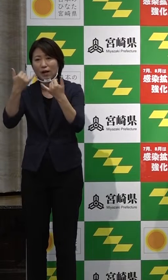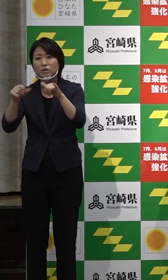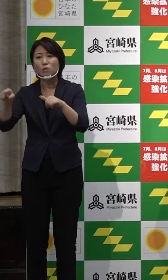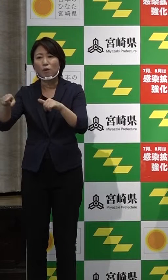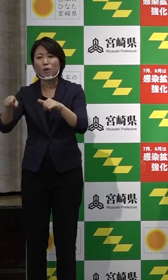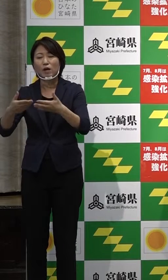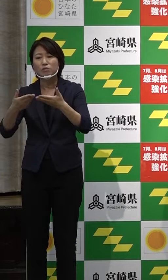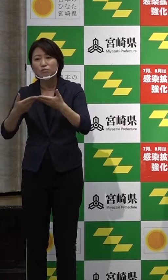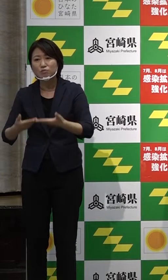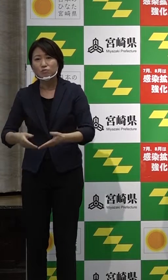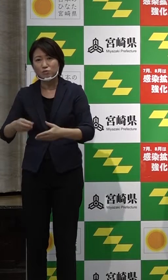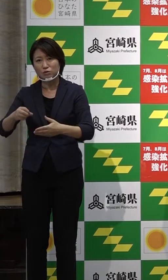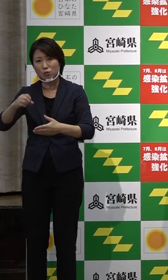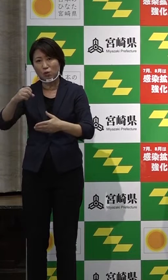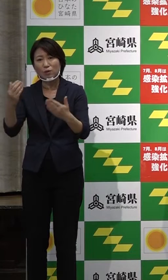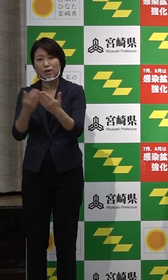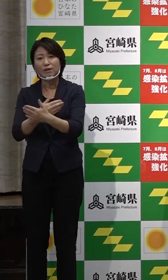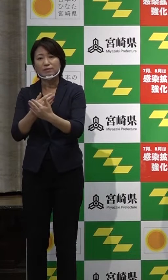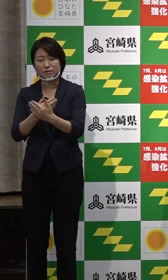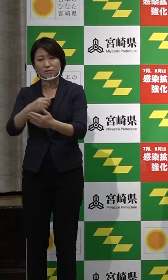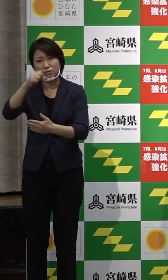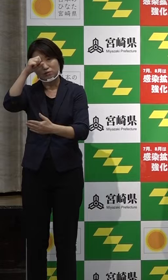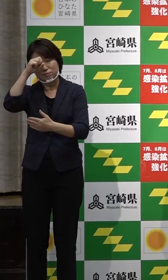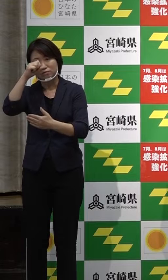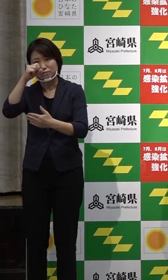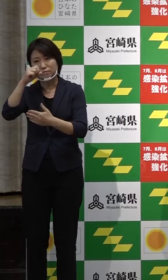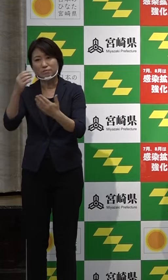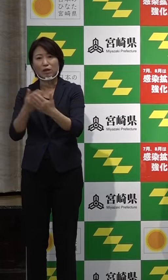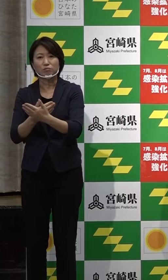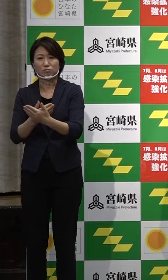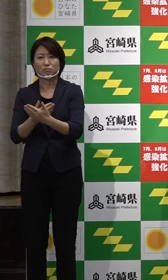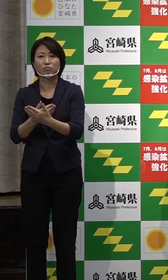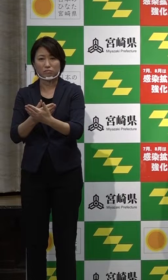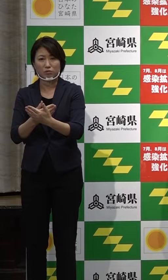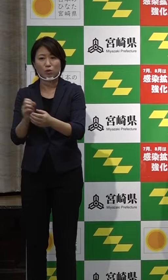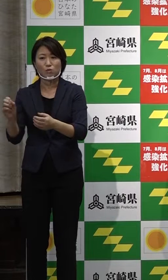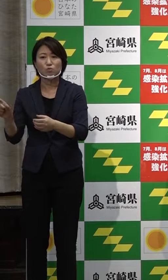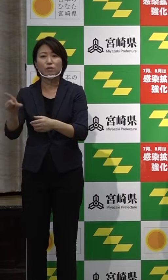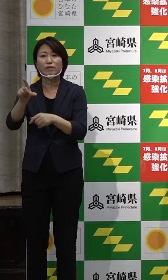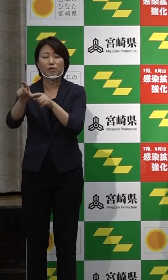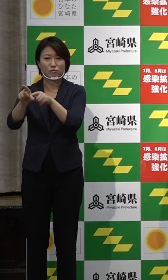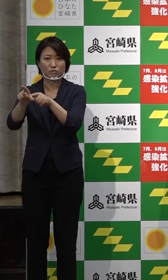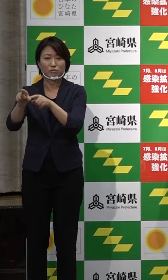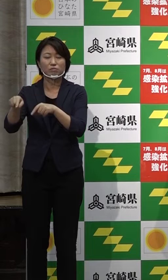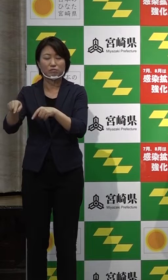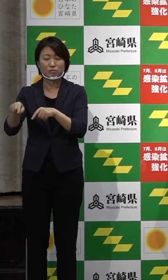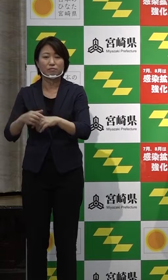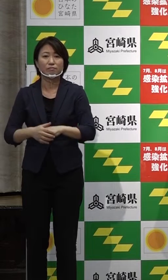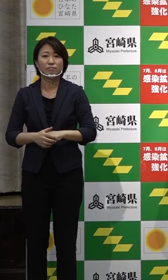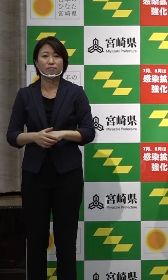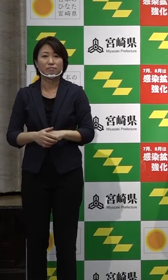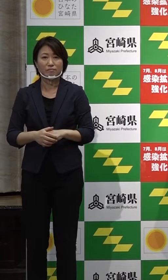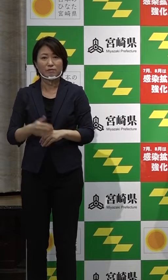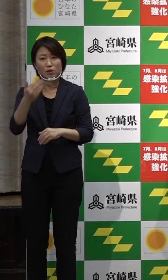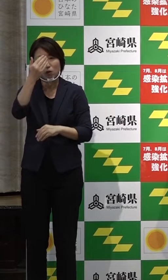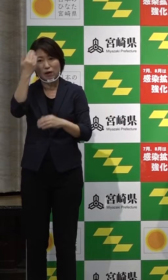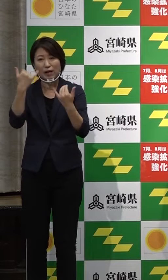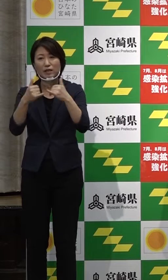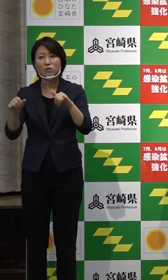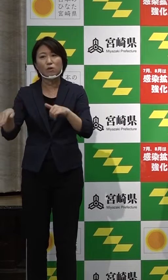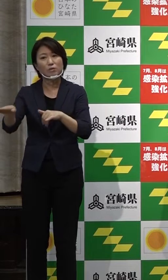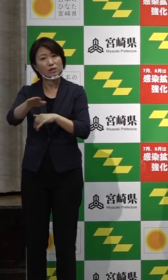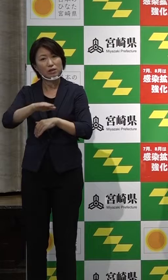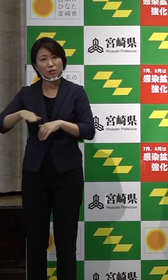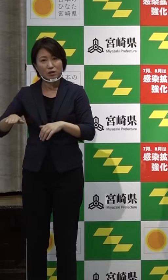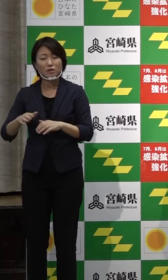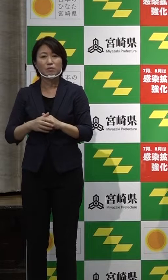代で重症化するケースが増えているということがあります。ぜひ若い世代の皆